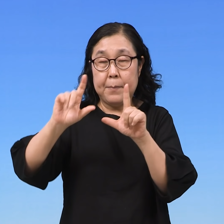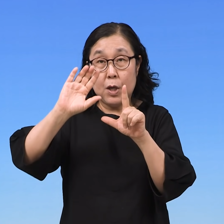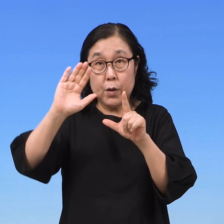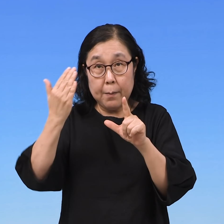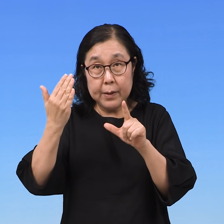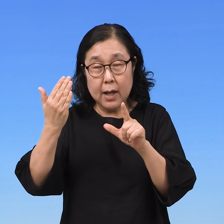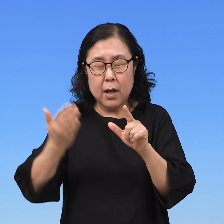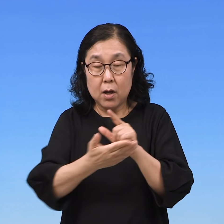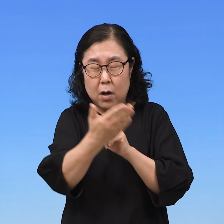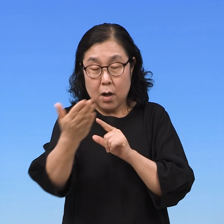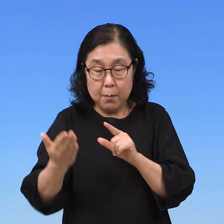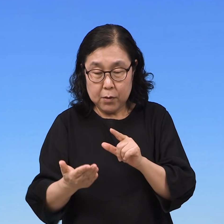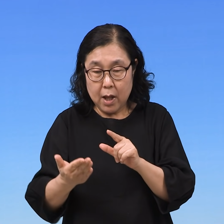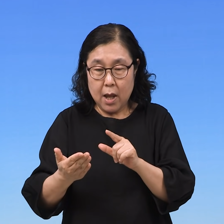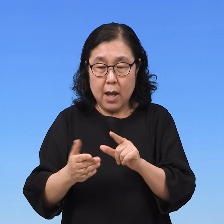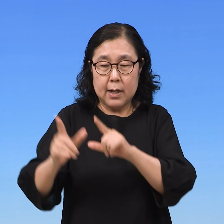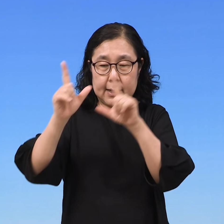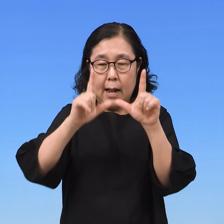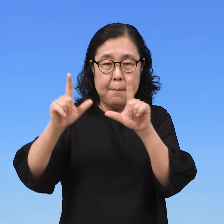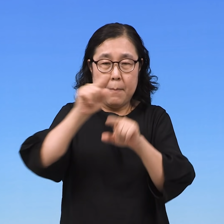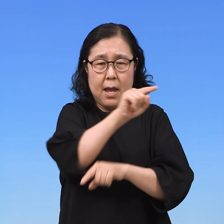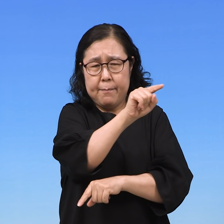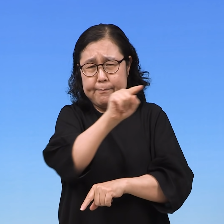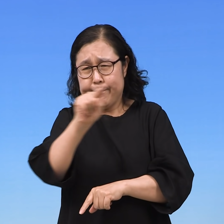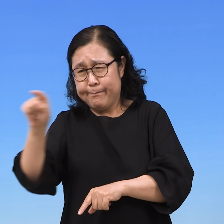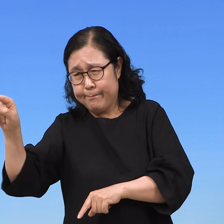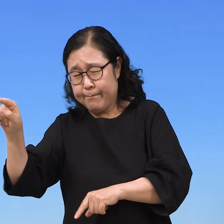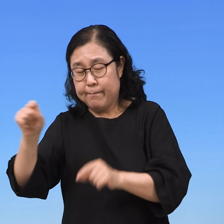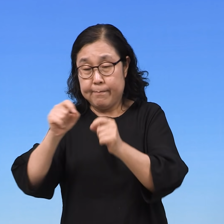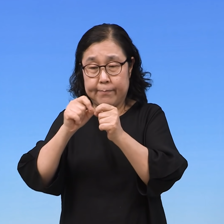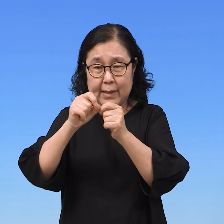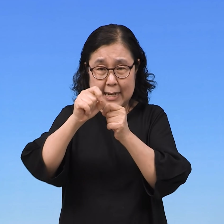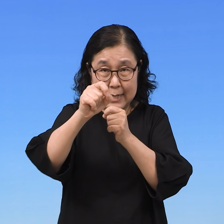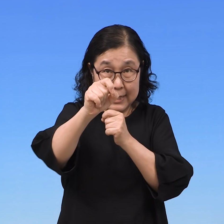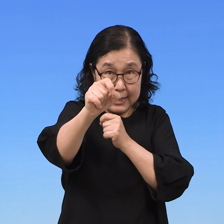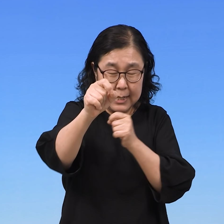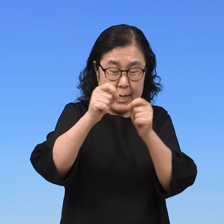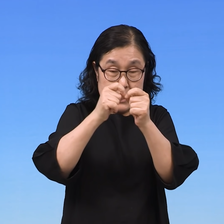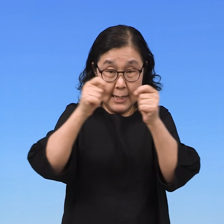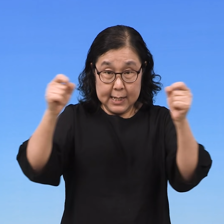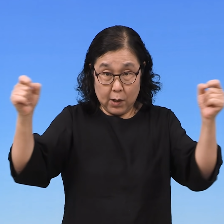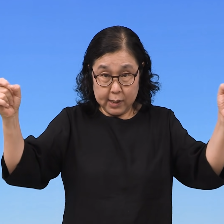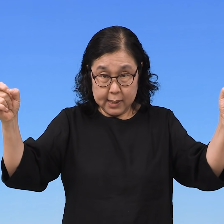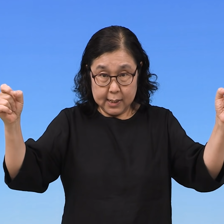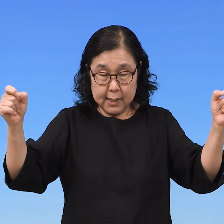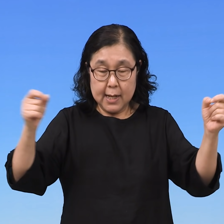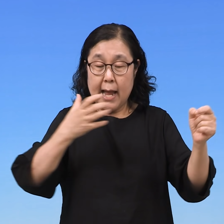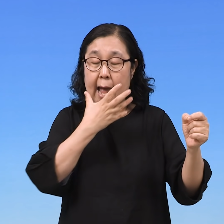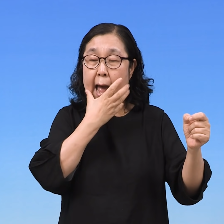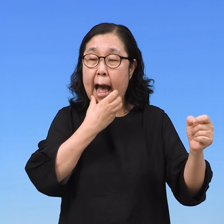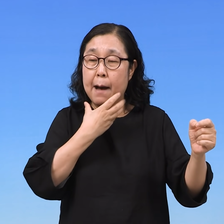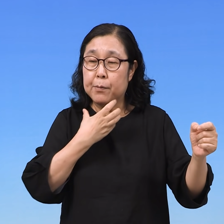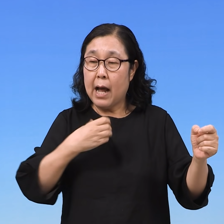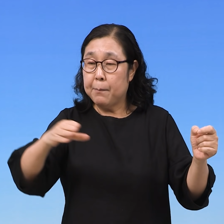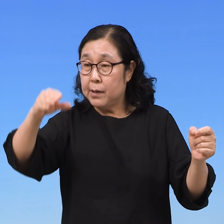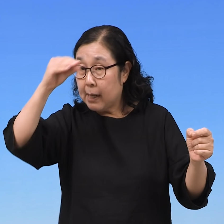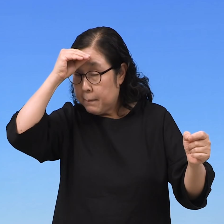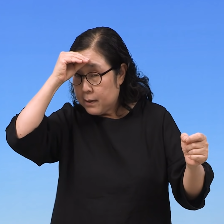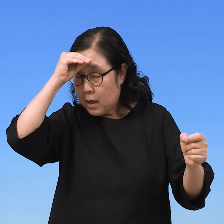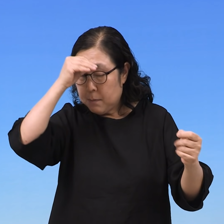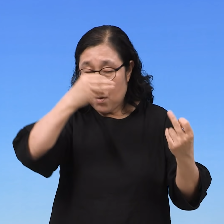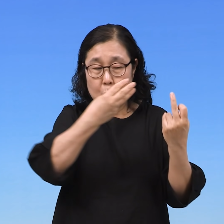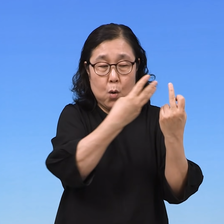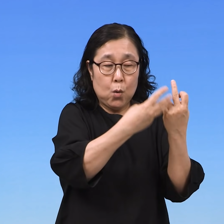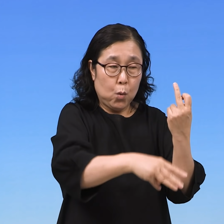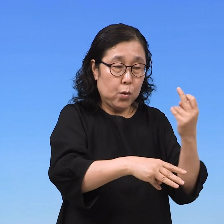드렸는데요, 여러분의 인생의 선은 아브라함이 걸어가고 있는 그 길을 닮았습니까? 롯이 가고 있는